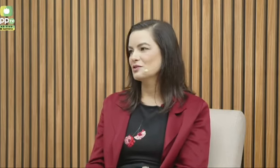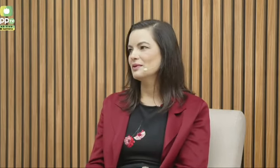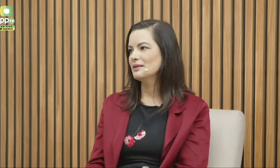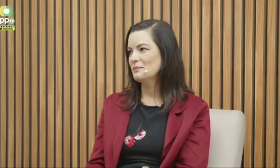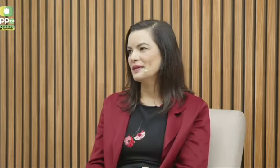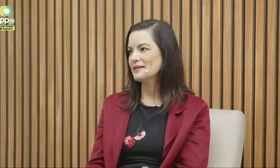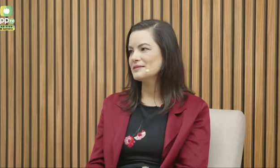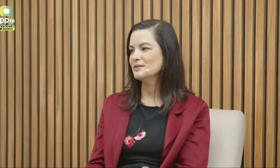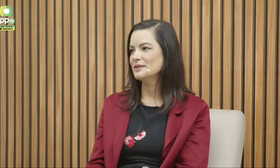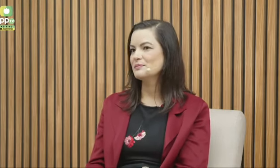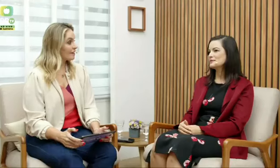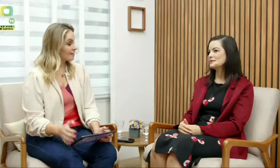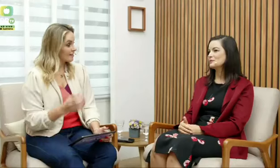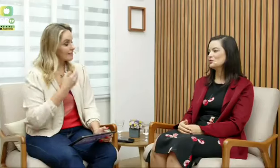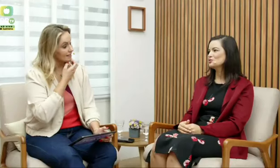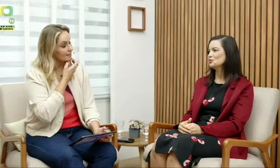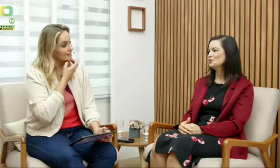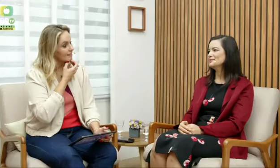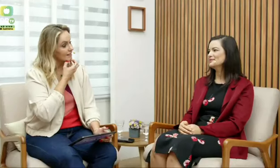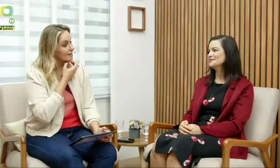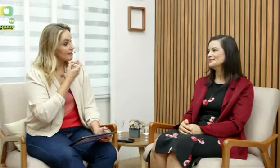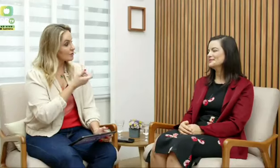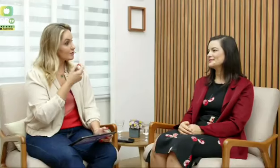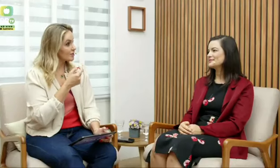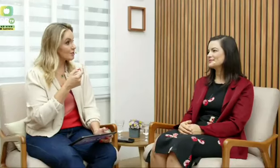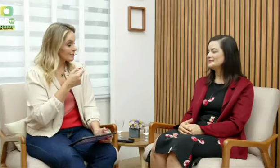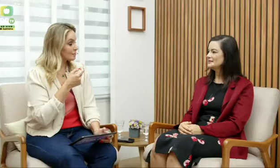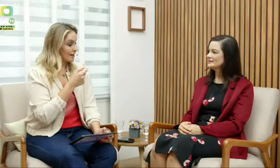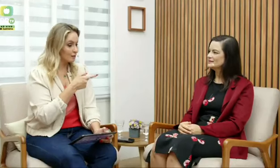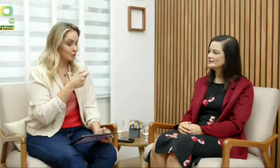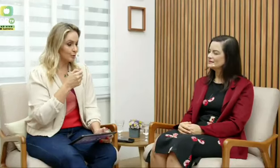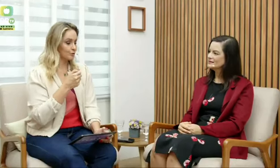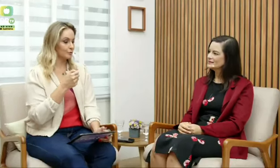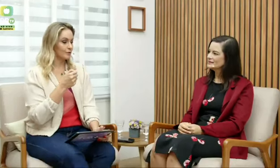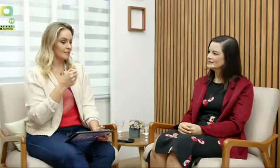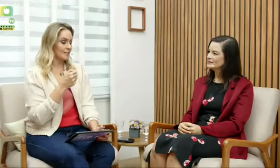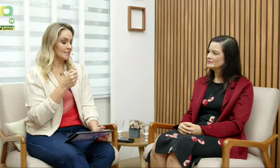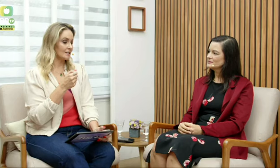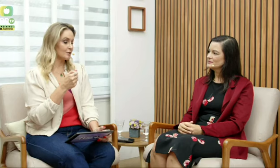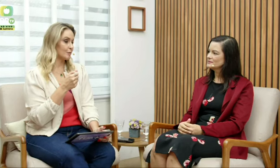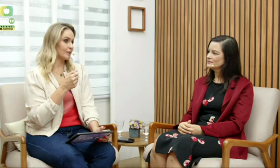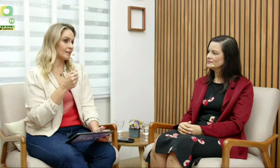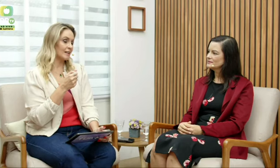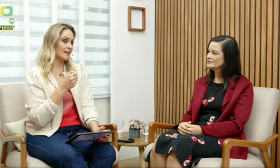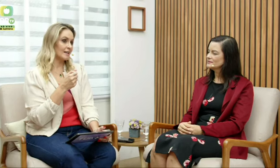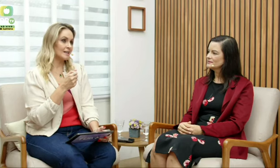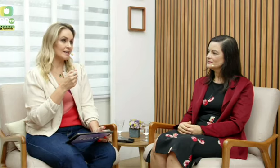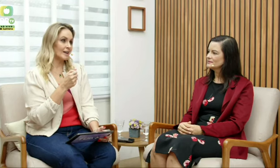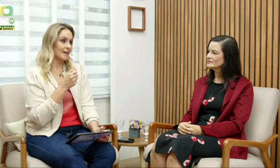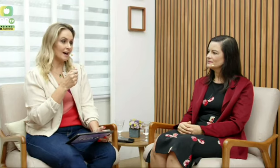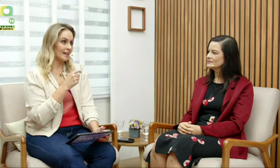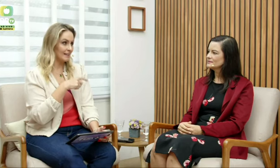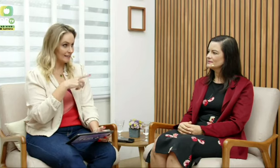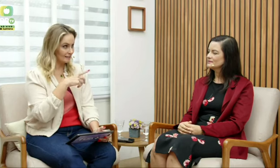questão da interpretação, né? Precisa ter muito estudo. E isso que você disse também é outro ponto interessante, porque tem aí, além